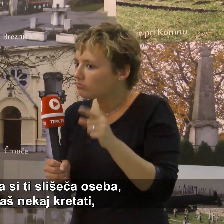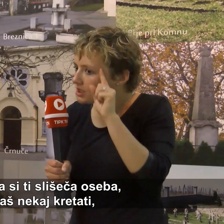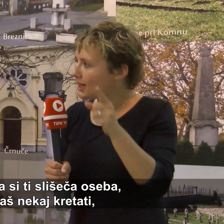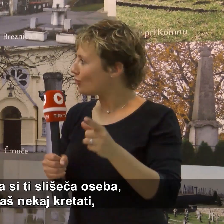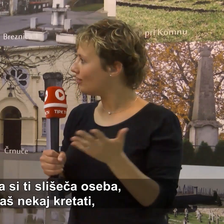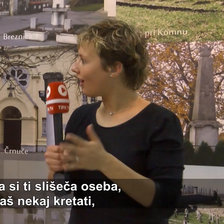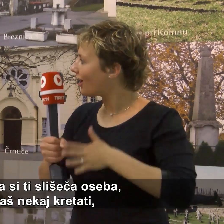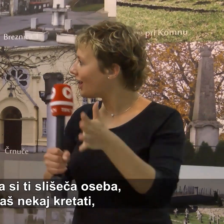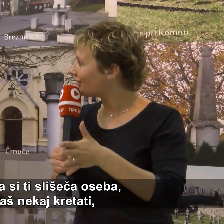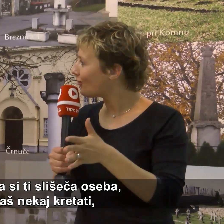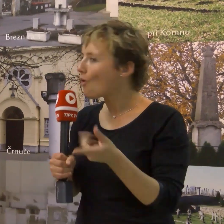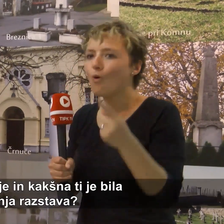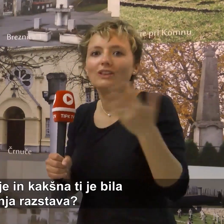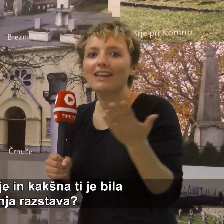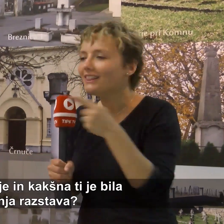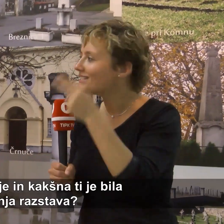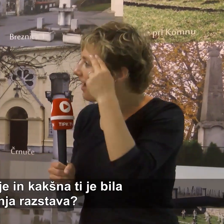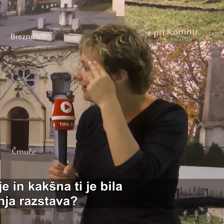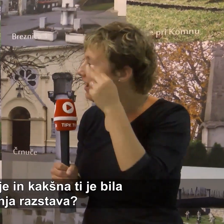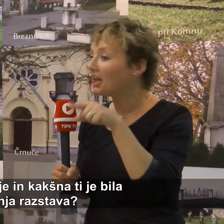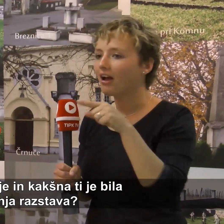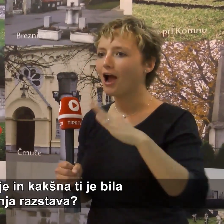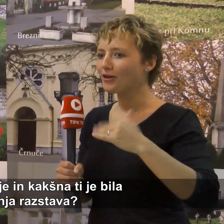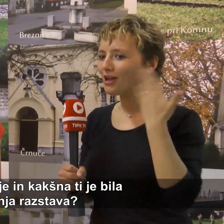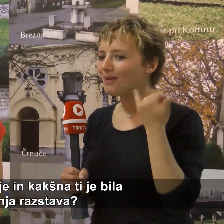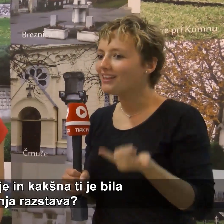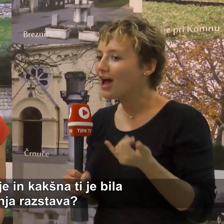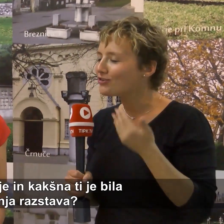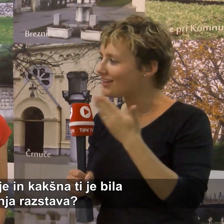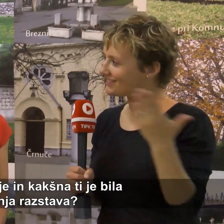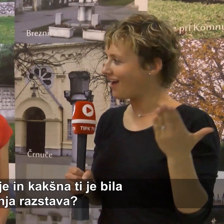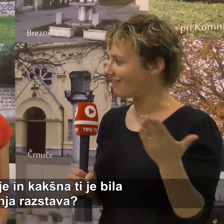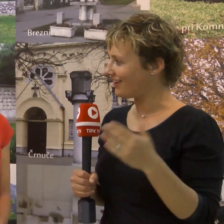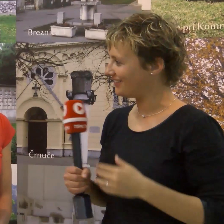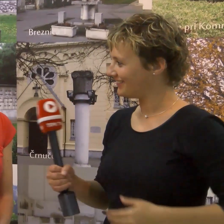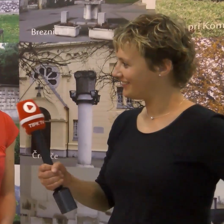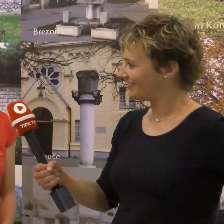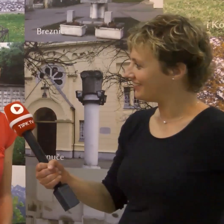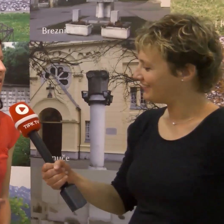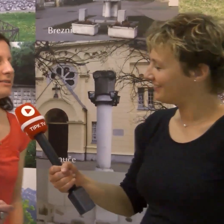tudi znaš nekaj kretati, od kje ti znanje in kakšna je bila današnja razstava?